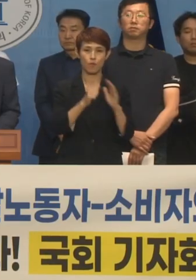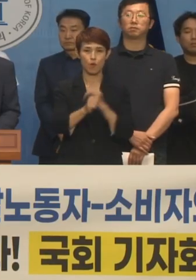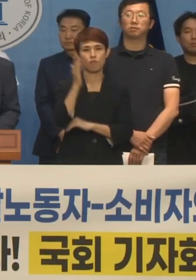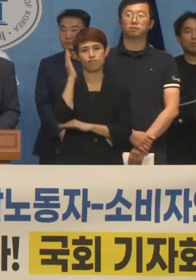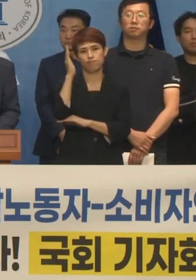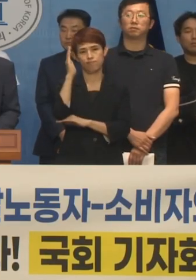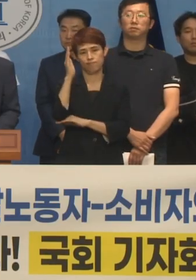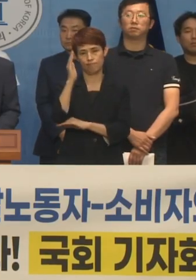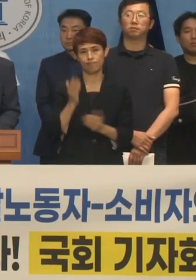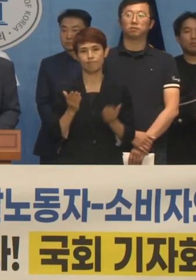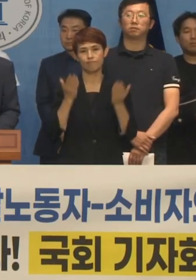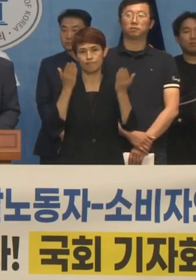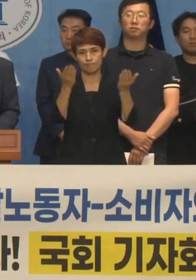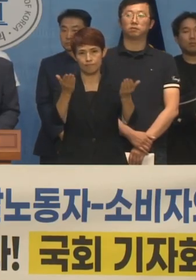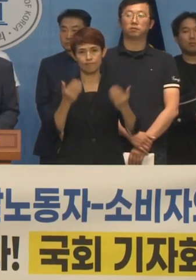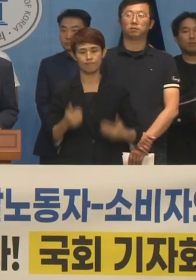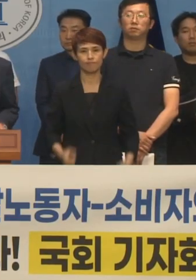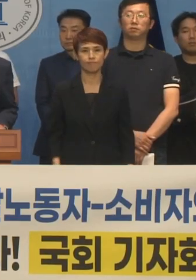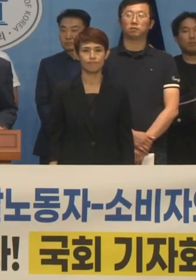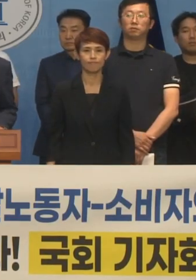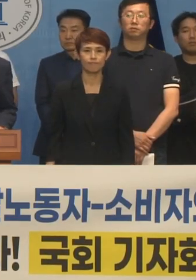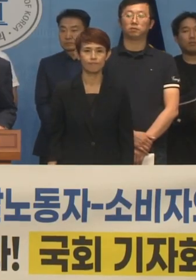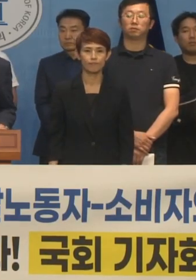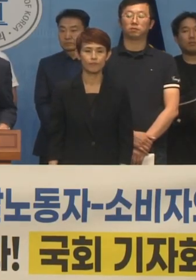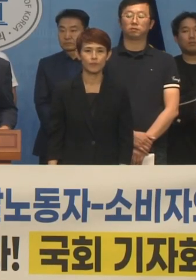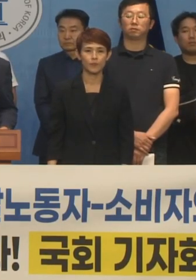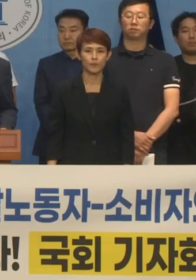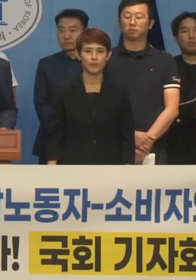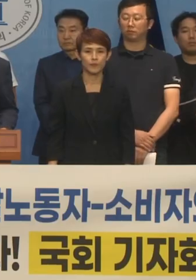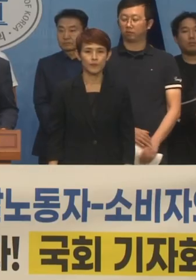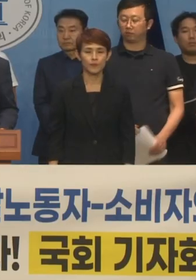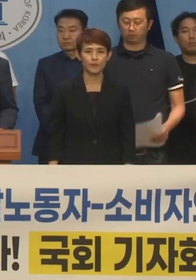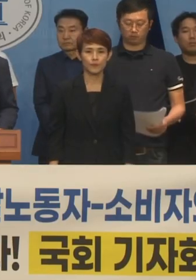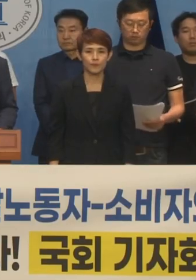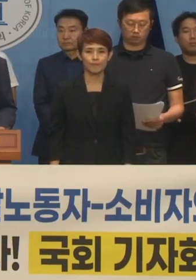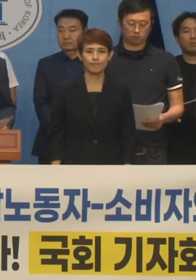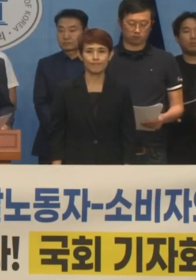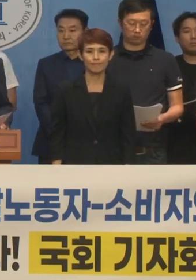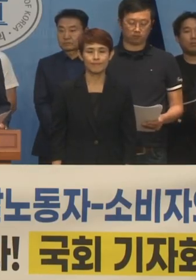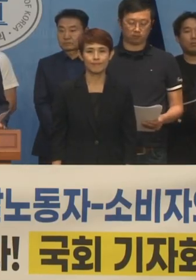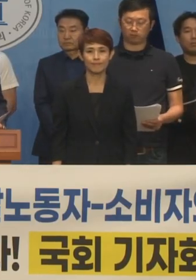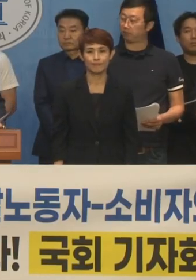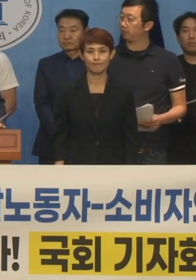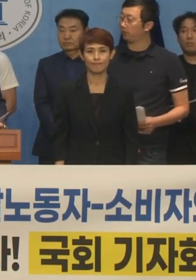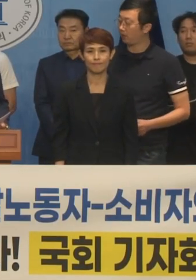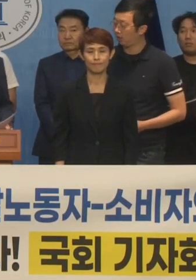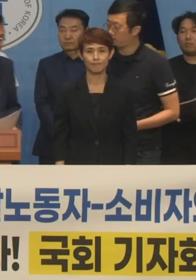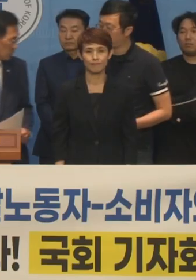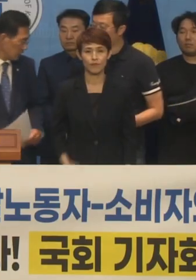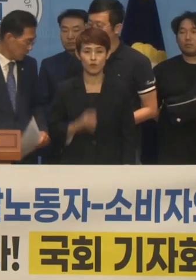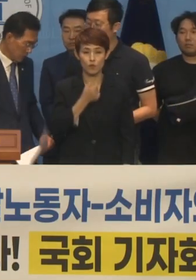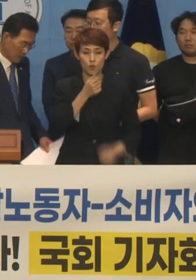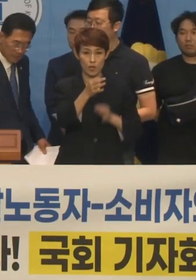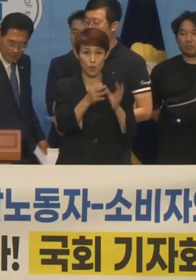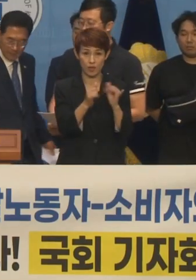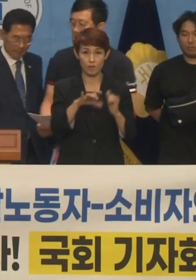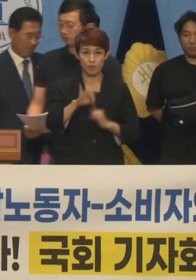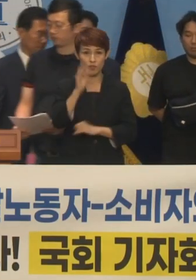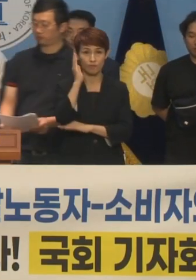당사자 현장 발언을 진행해 주시겠습니다. 그러면은 먼저 소상공인 먼저 해주시죠.